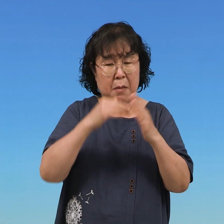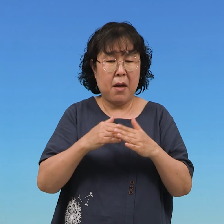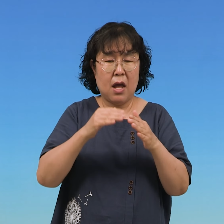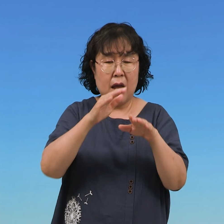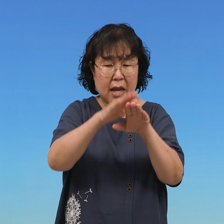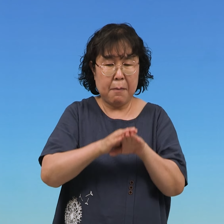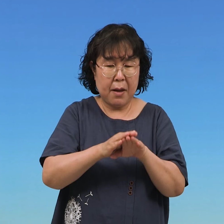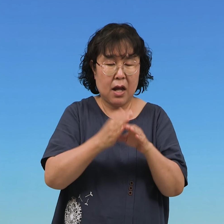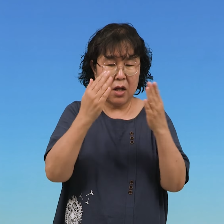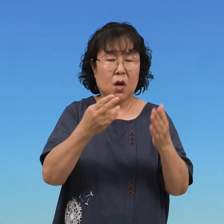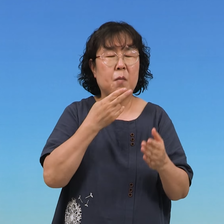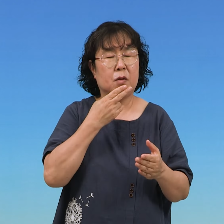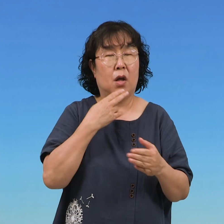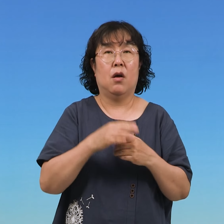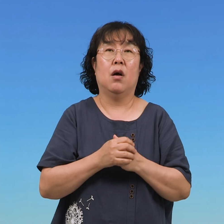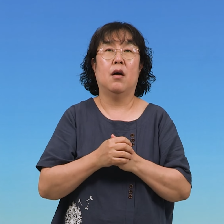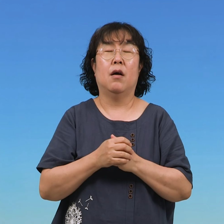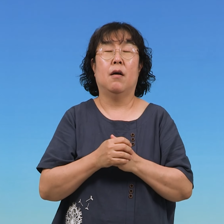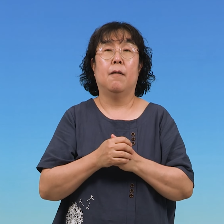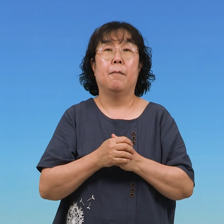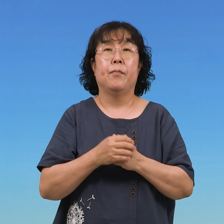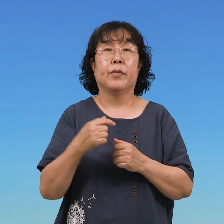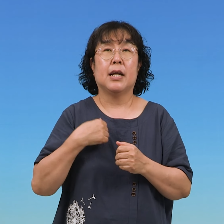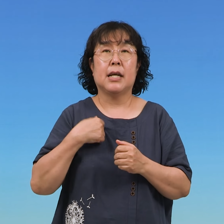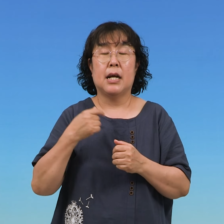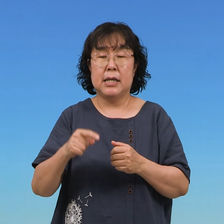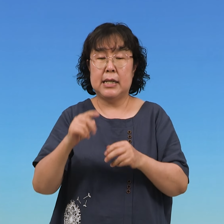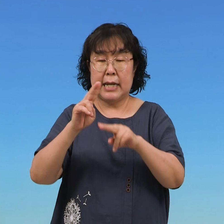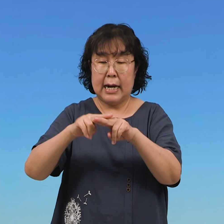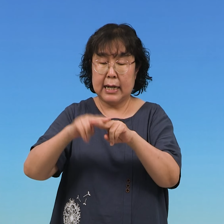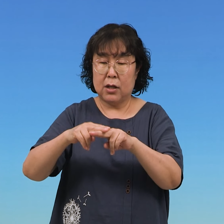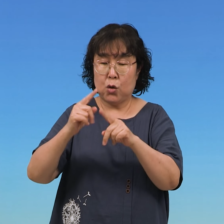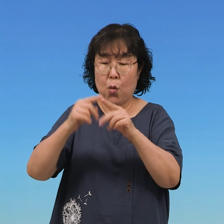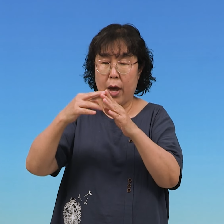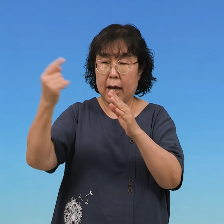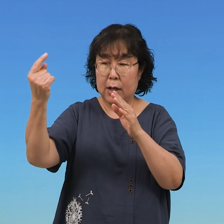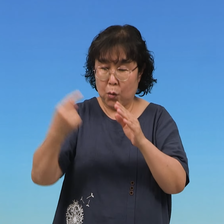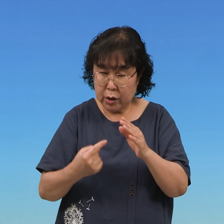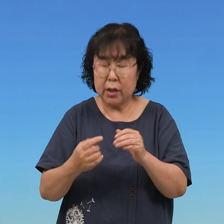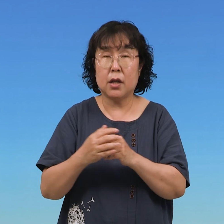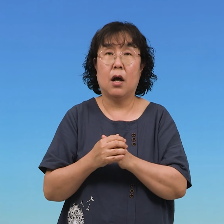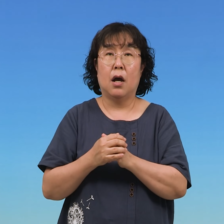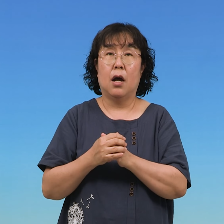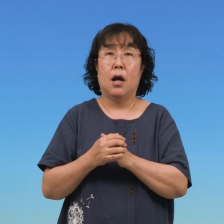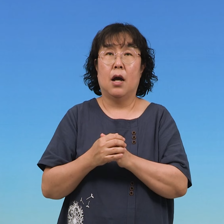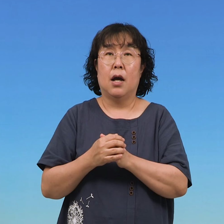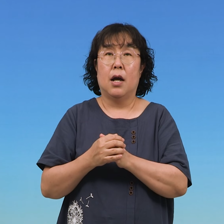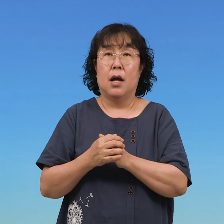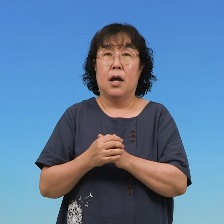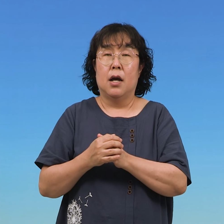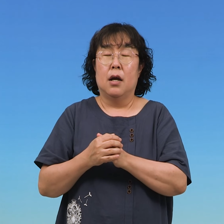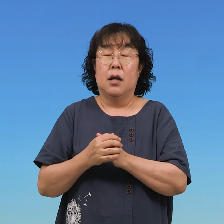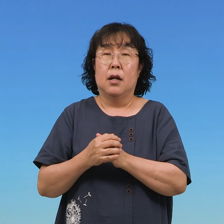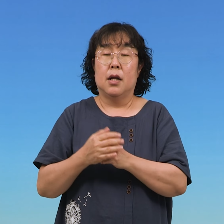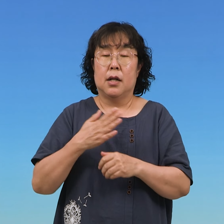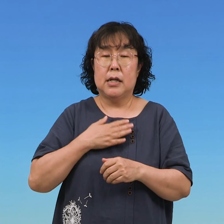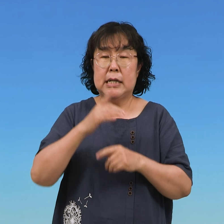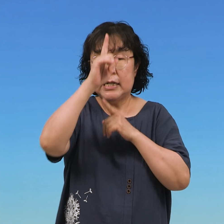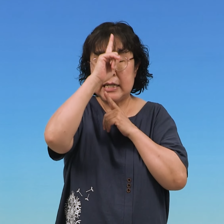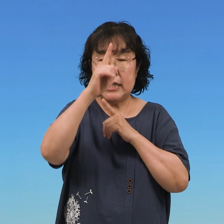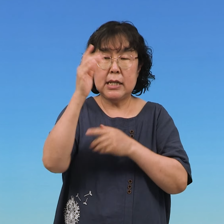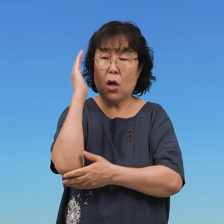다 아침에 피곤한데 샤워하고 머리 만지고 옷 새로 입고 여기까지 오셔가지고 그 설교자 이찬수 목사만 보고